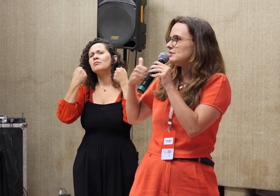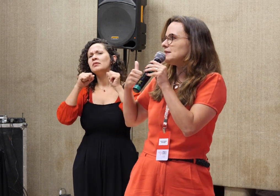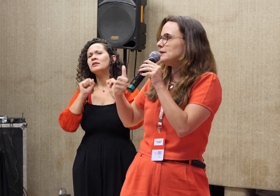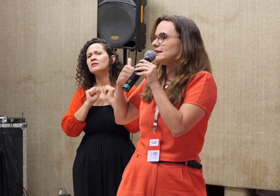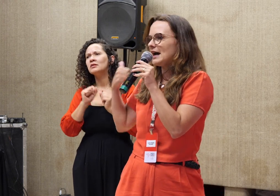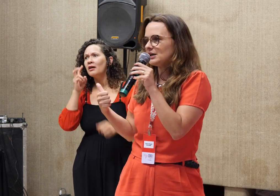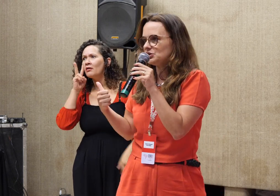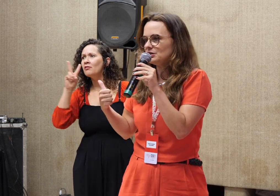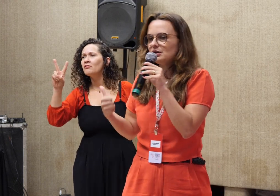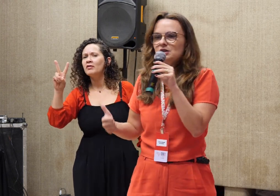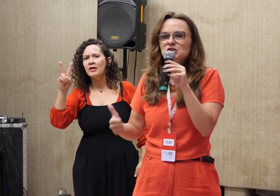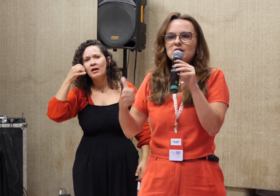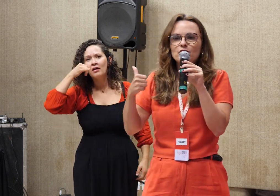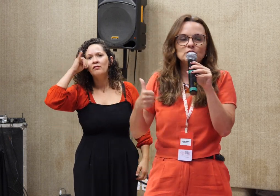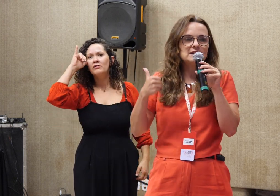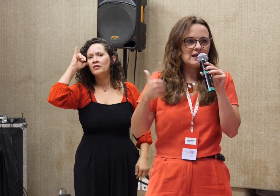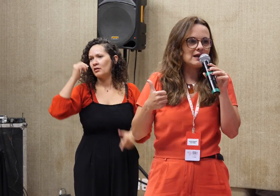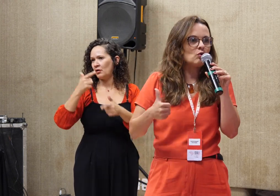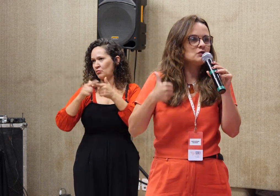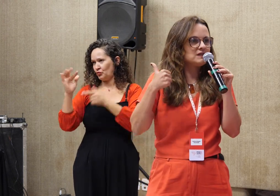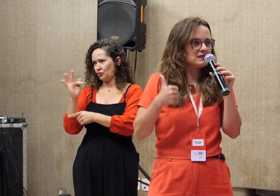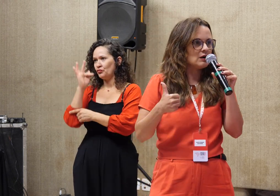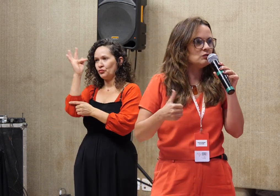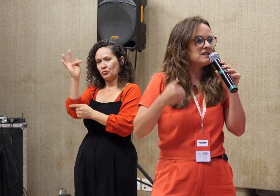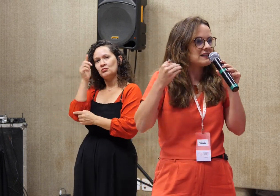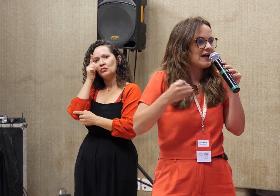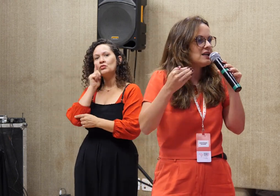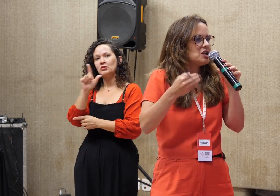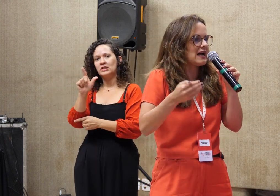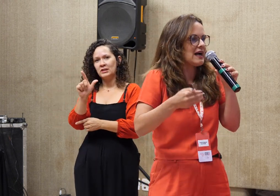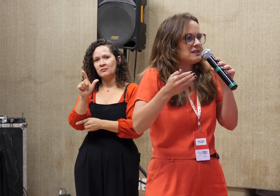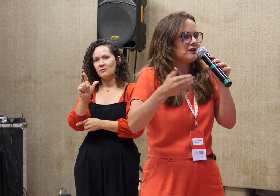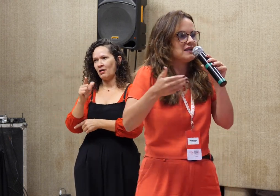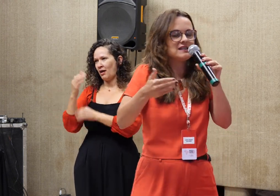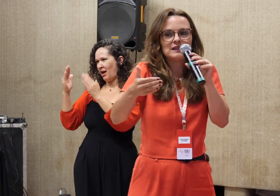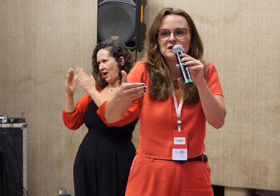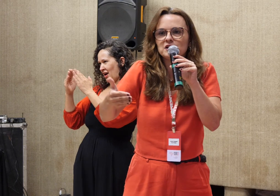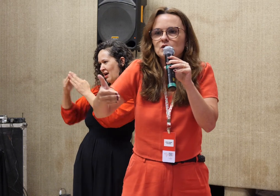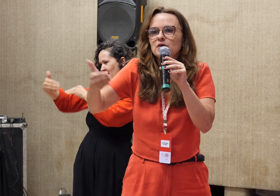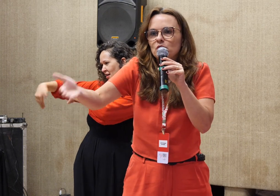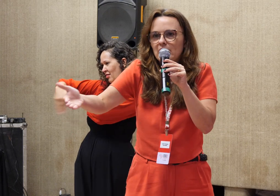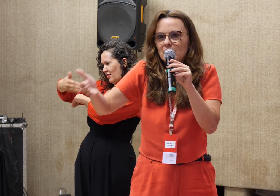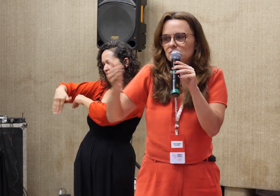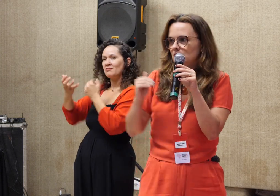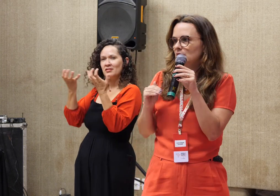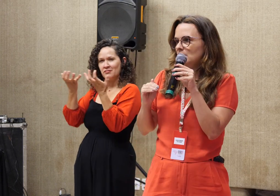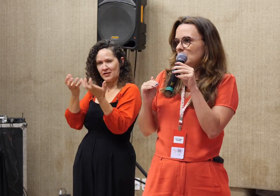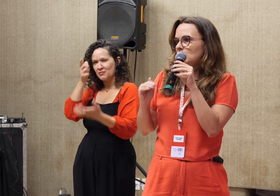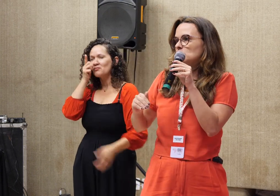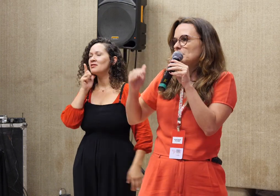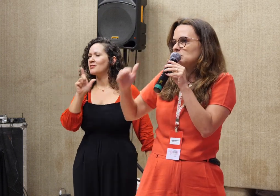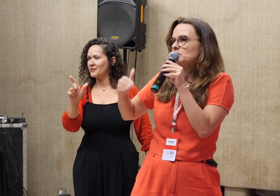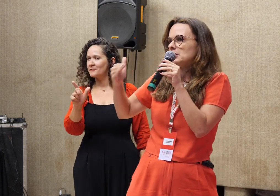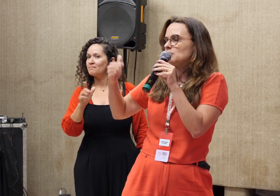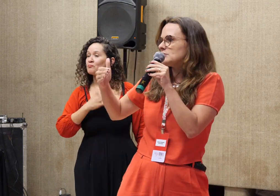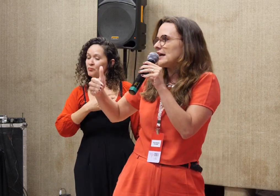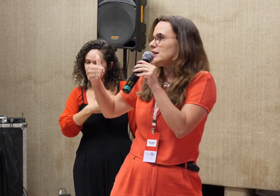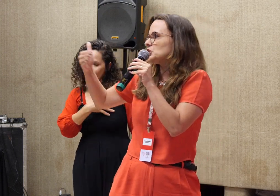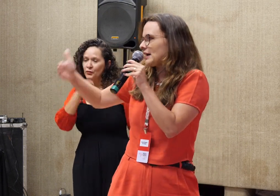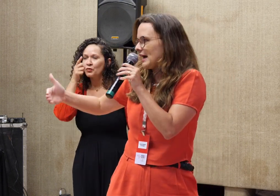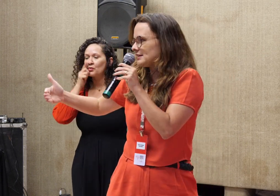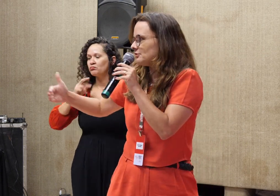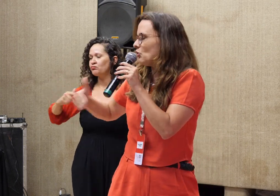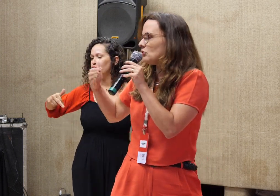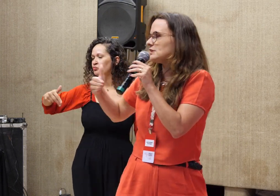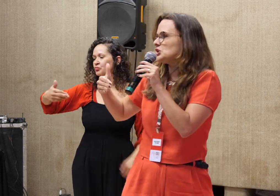A previsibilidade de que eu vou ter a condição de sair de casa e fazer exatamente aquilo que eu quero, que os meus filhos vão